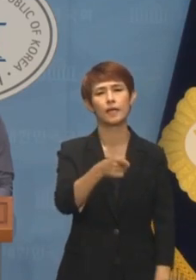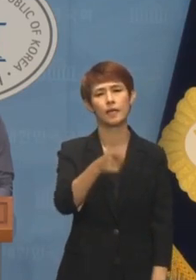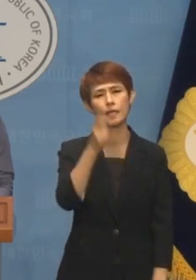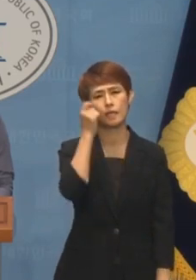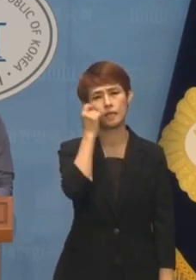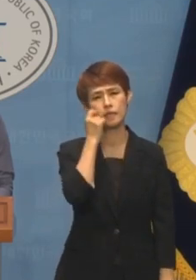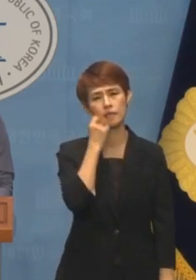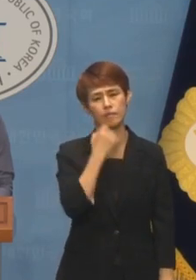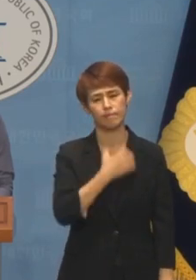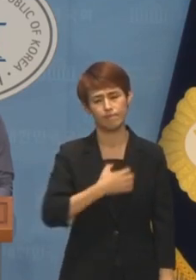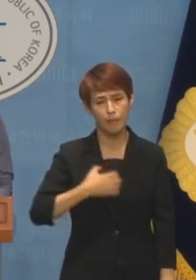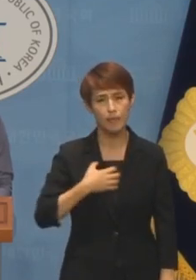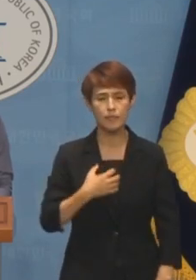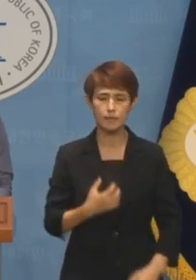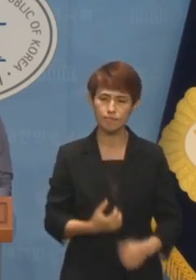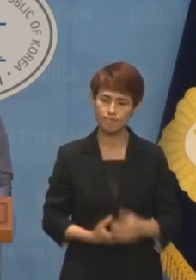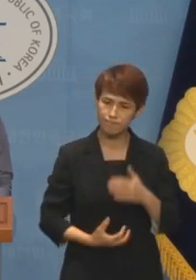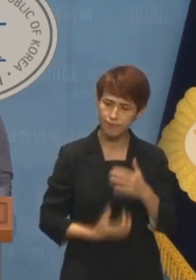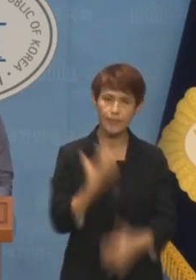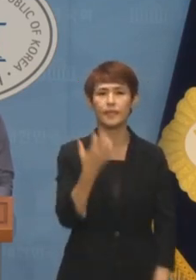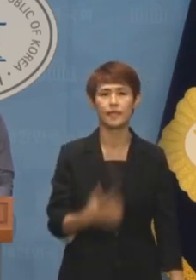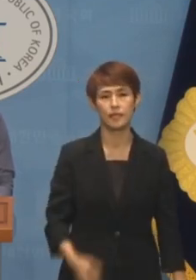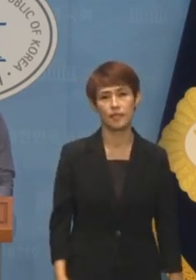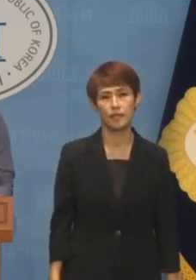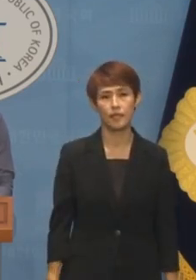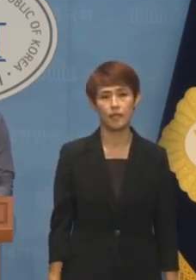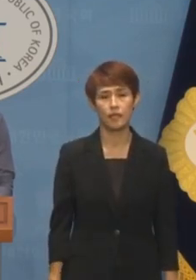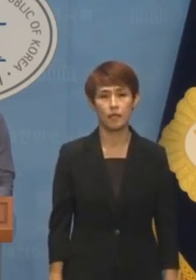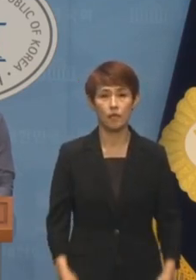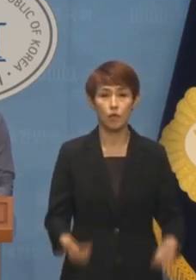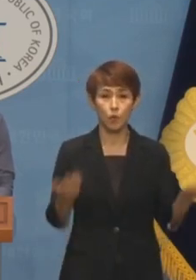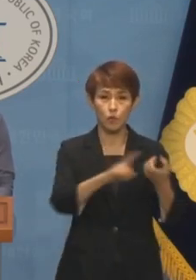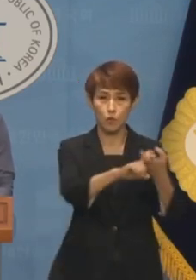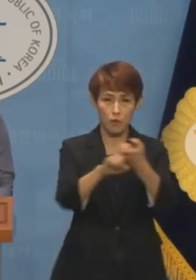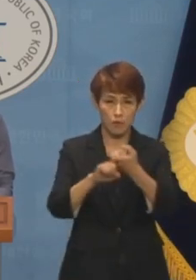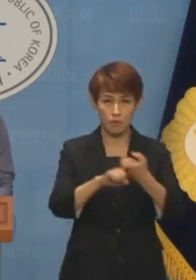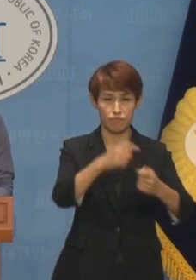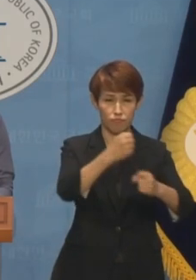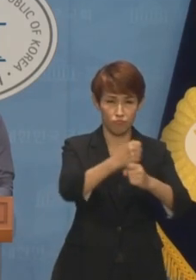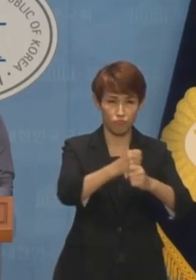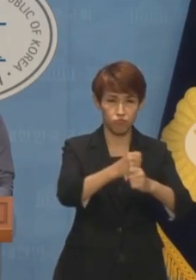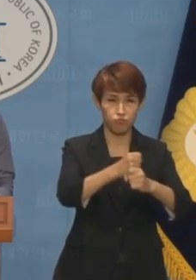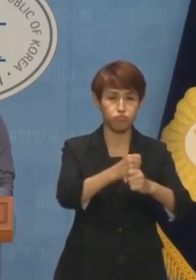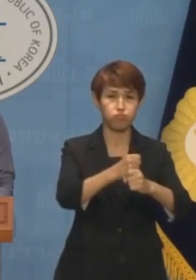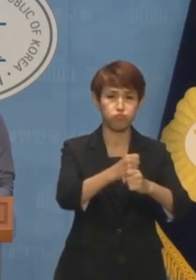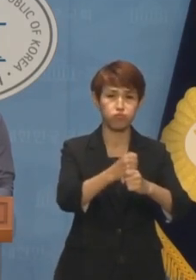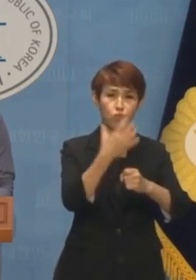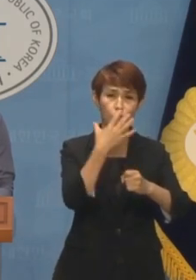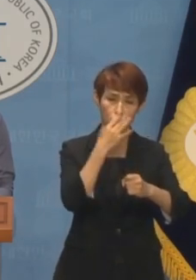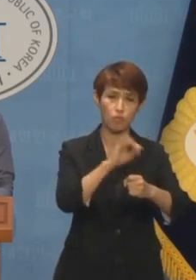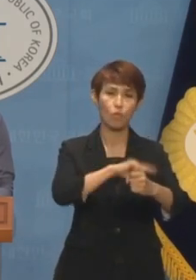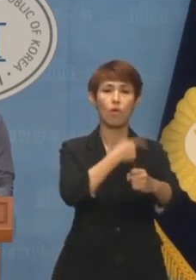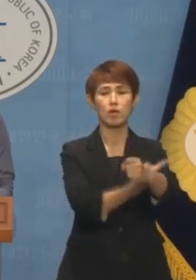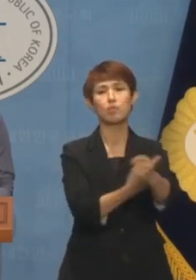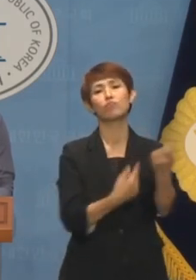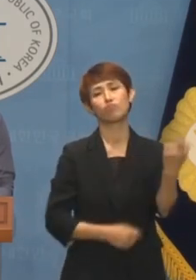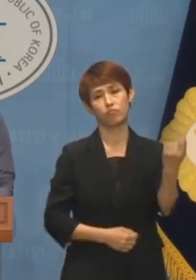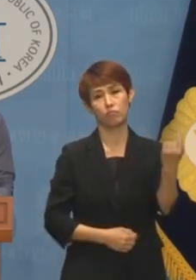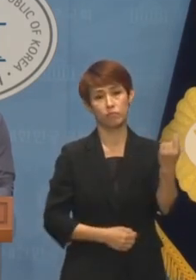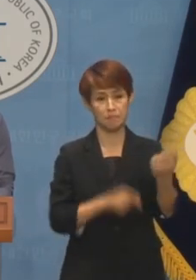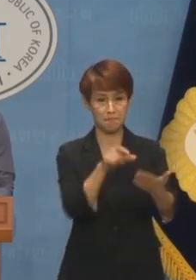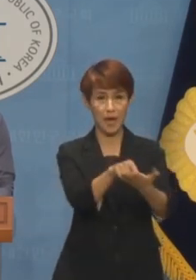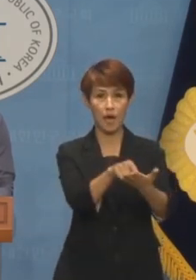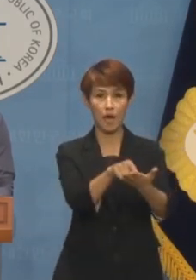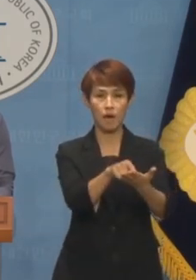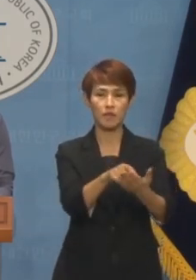슬프고도 분노스러운 현실입니다. 노동조합 결성이 당연한 권리로 보장되어 있지만